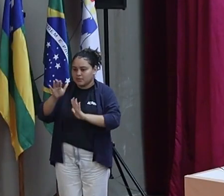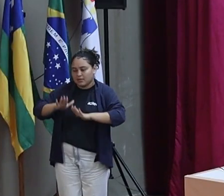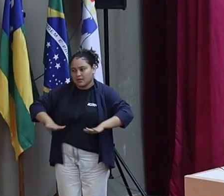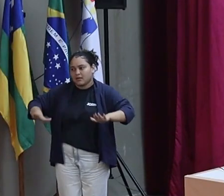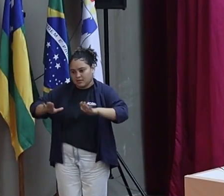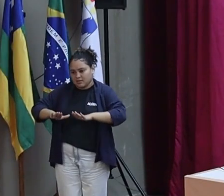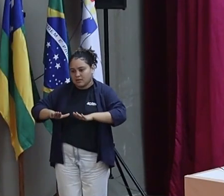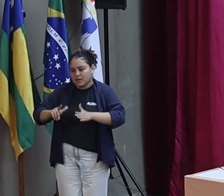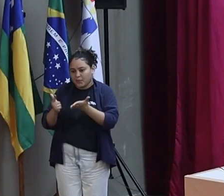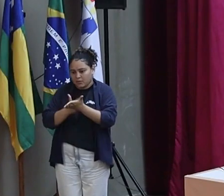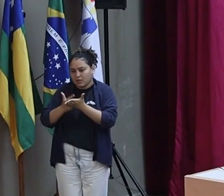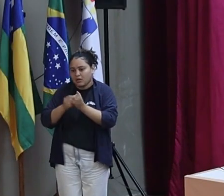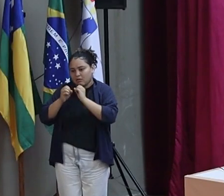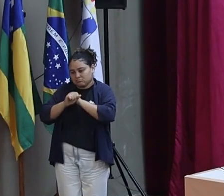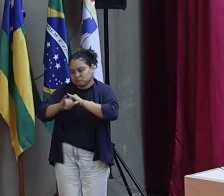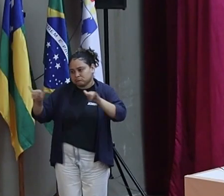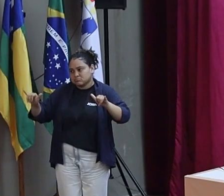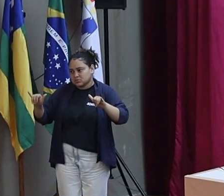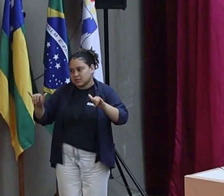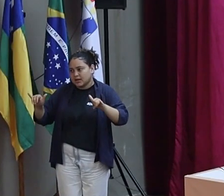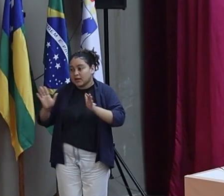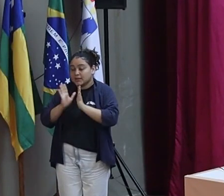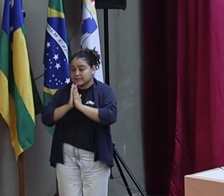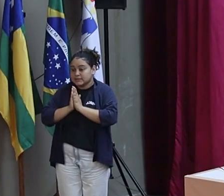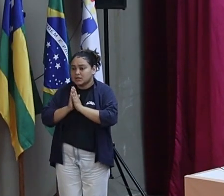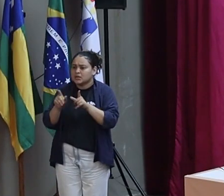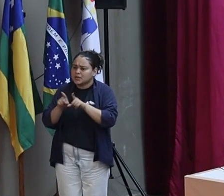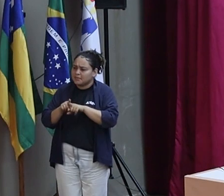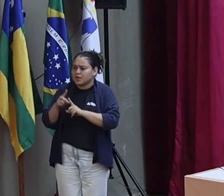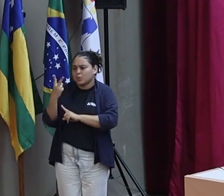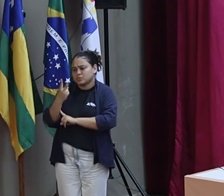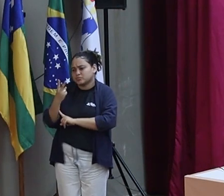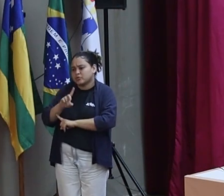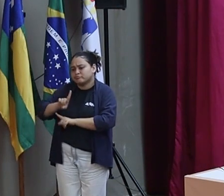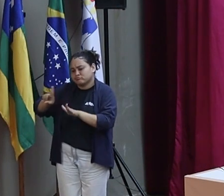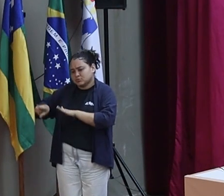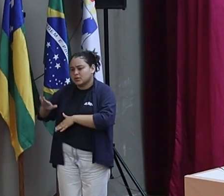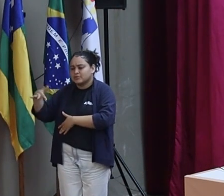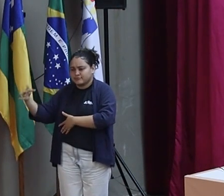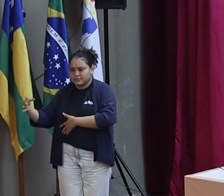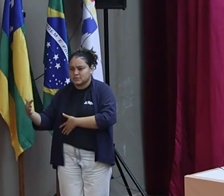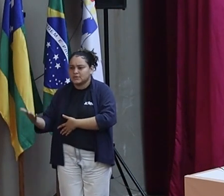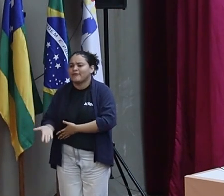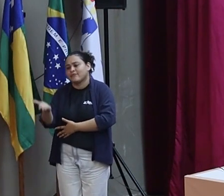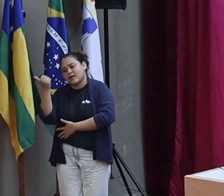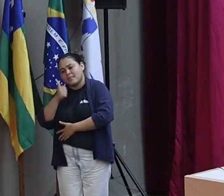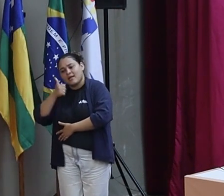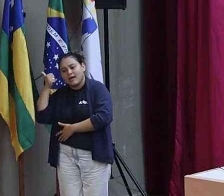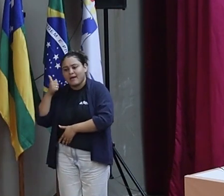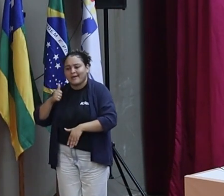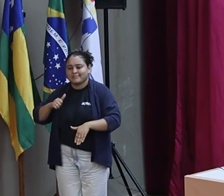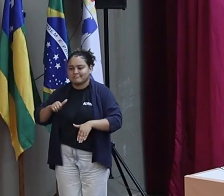o lançamento dos livros, convidando para os nossos 2 últimos dias, convidando para o forró no Cariri hoje à